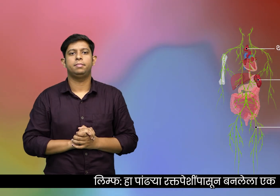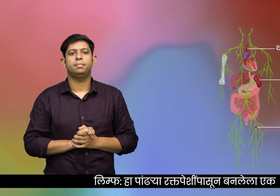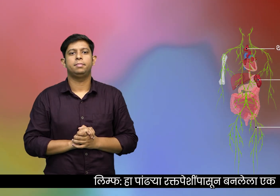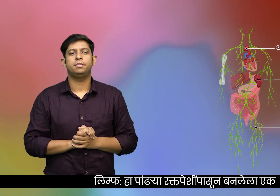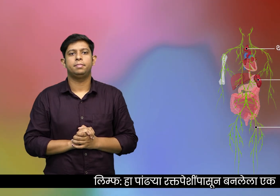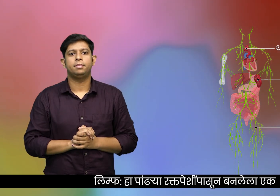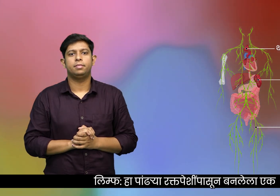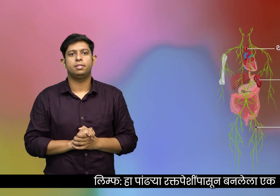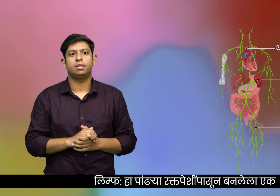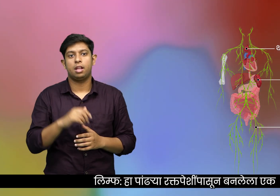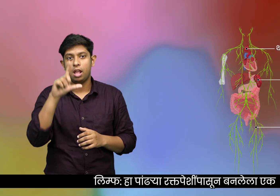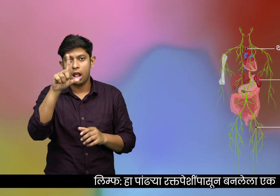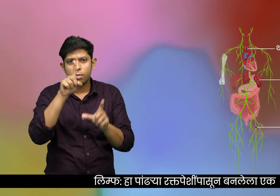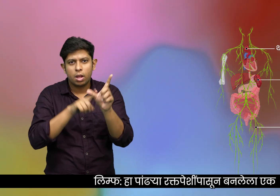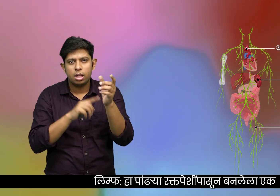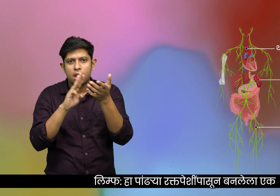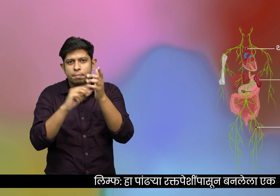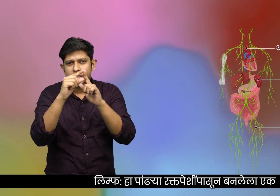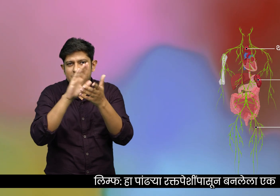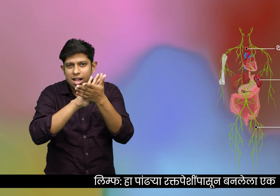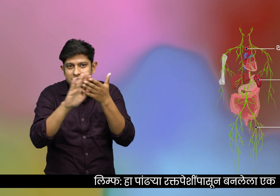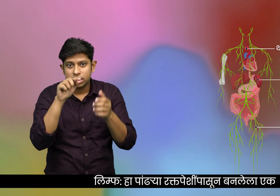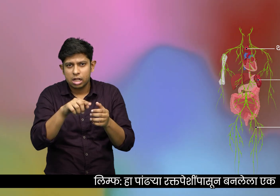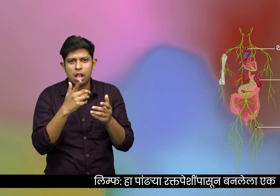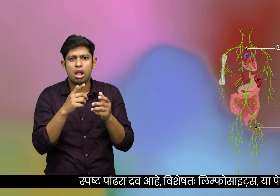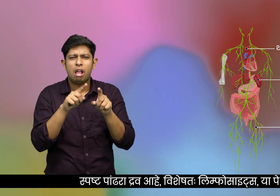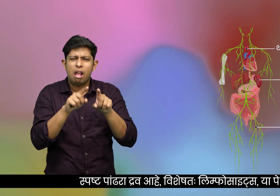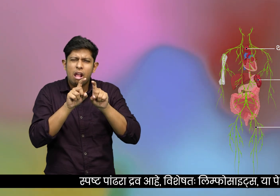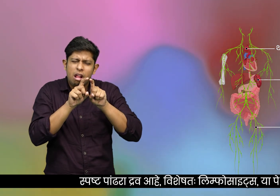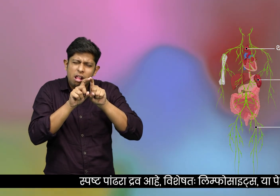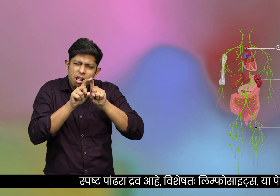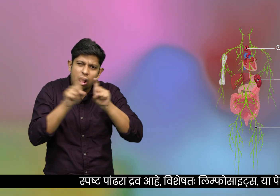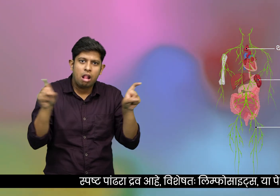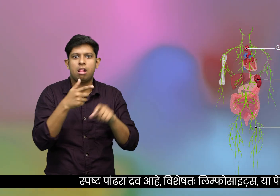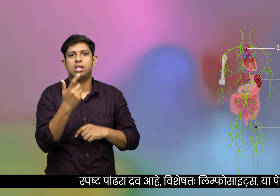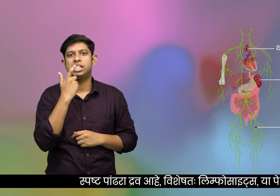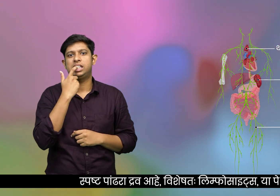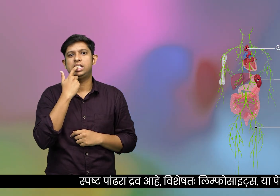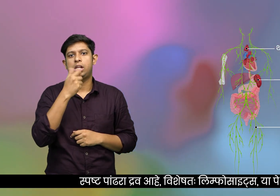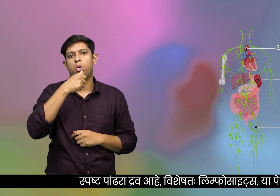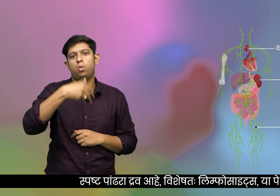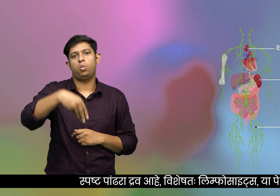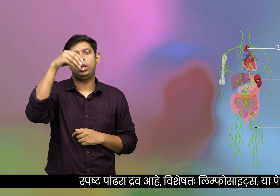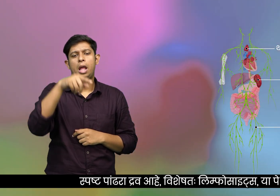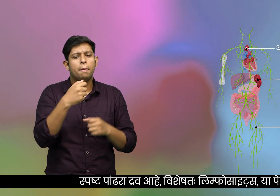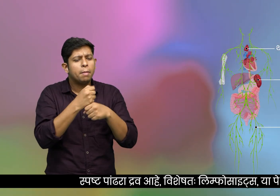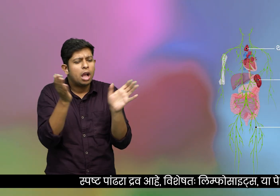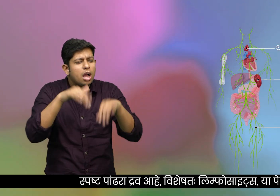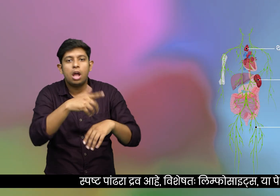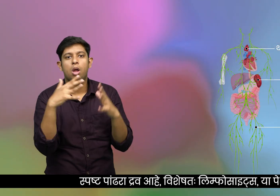लिम्फ हा पांढऱ्या रक्तपेशींपासून बनलेला एक स्पष्ट पांढरा द्रव आहे. विशेषतः लिम्फोसाइट्स या